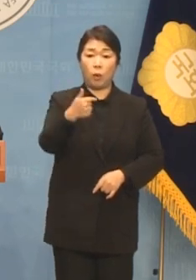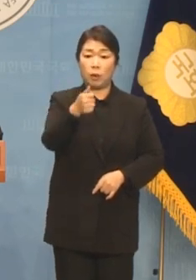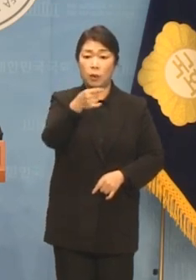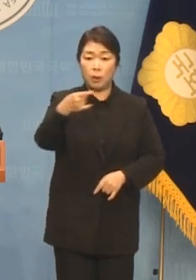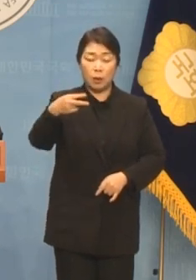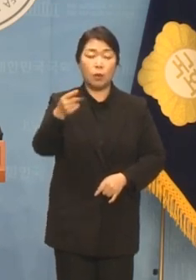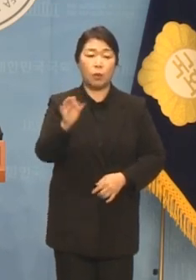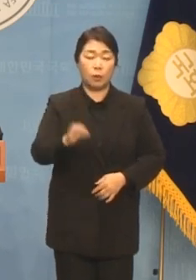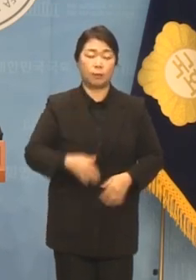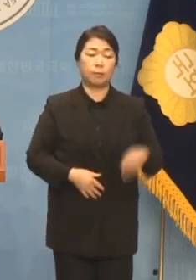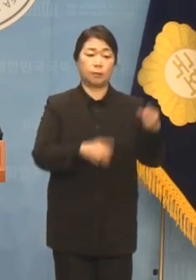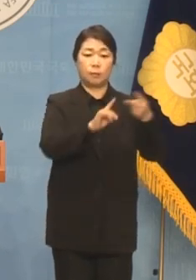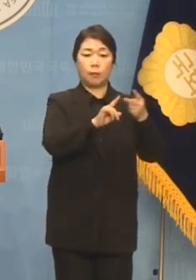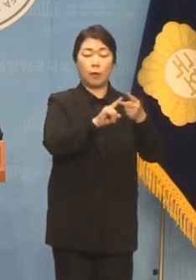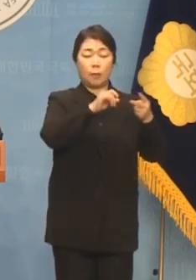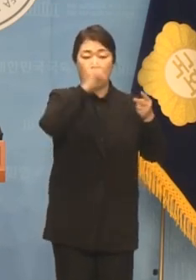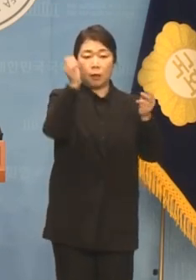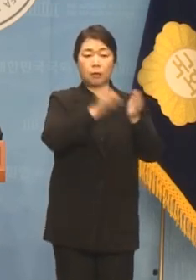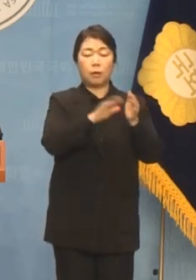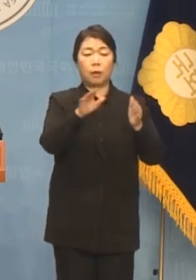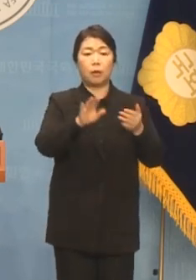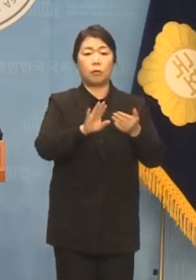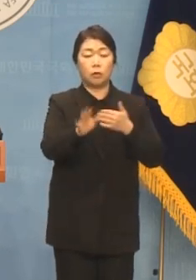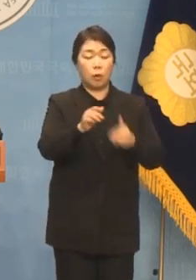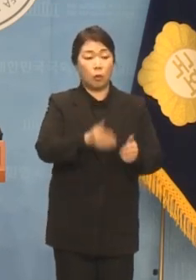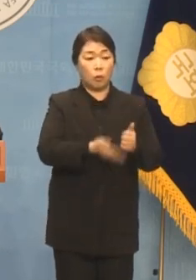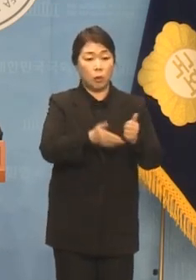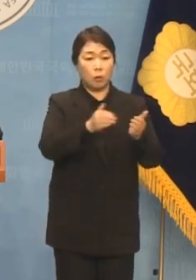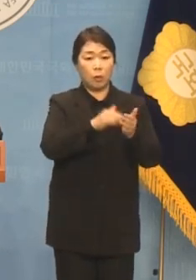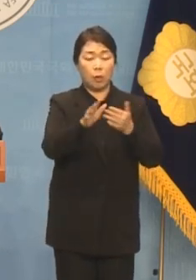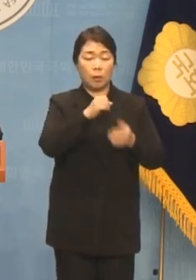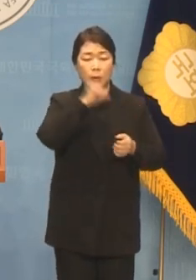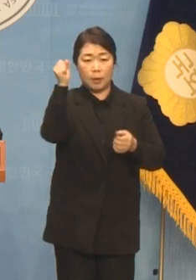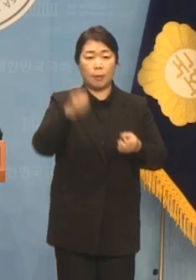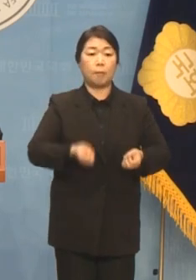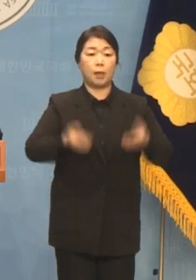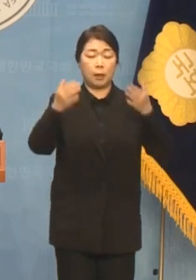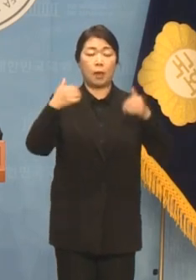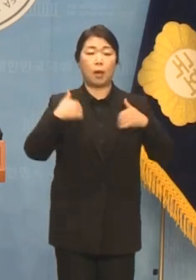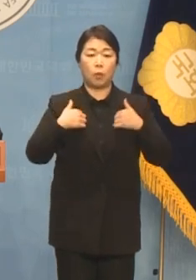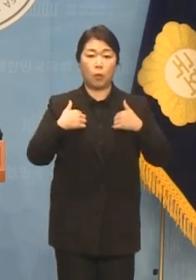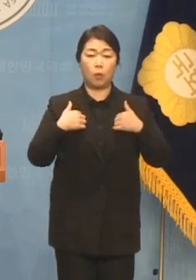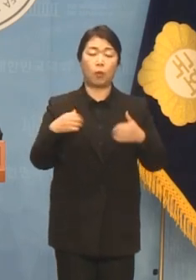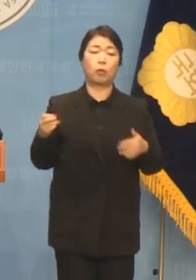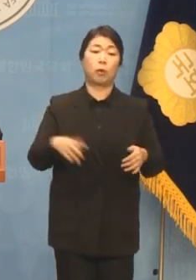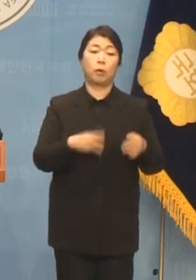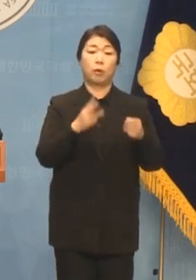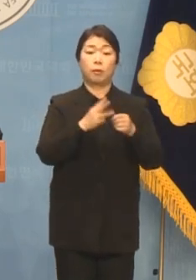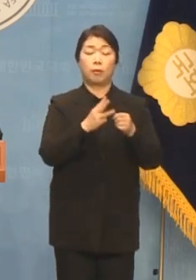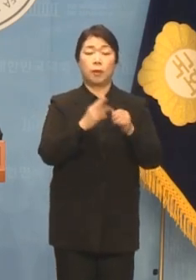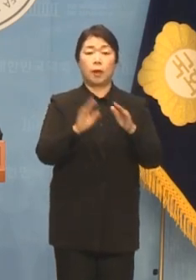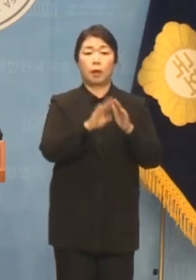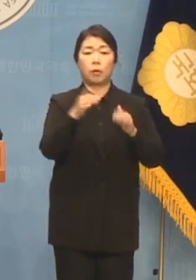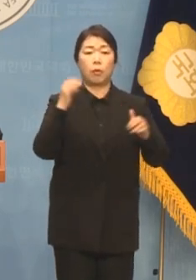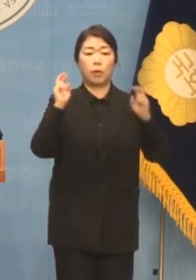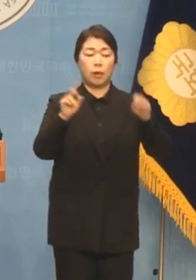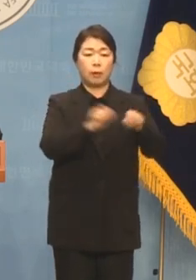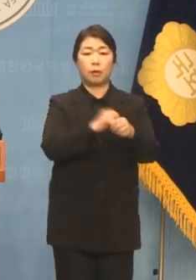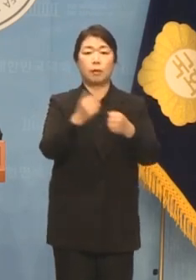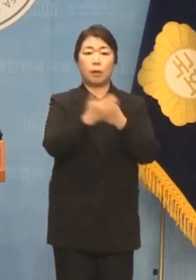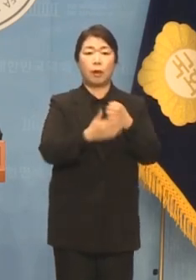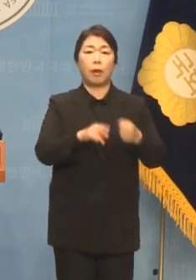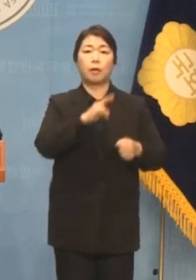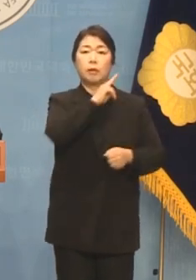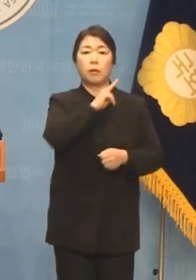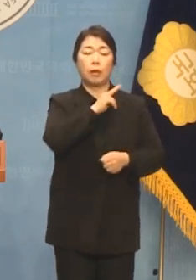당선 파티를 하며 국민을 농락하고 가족회사 특해 수주 의혹에 제대로된 조사조차